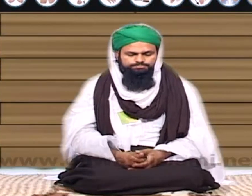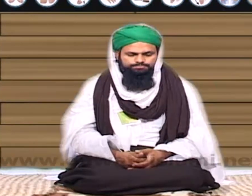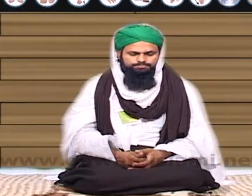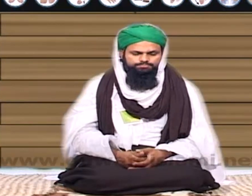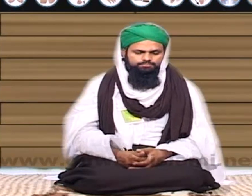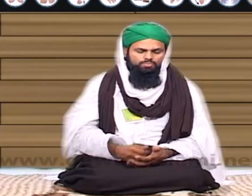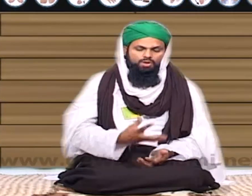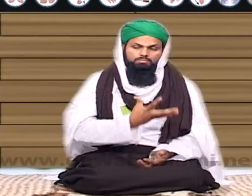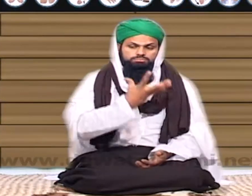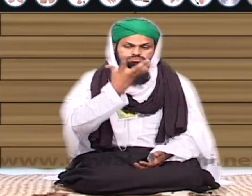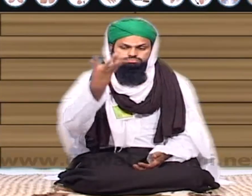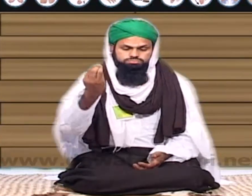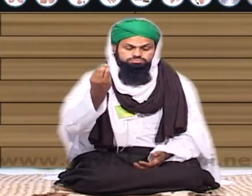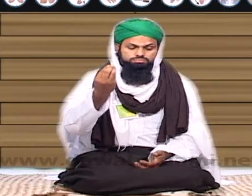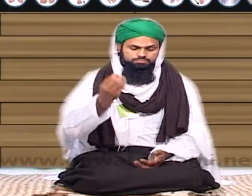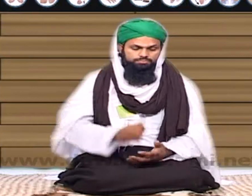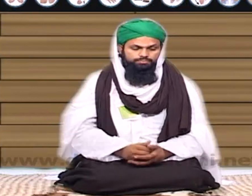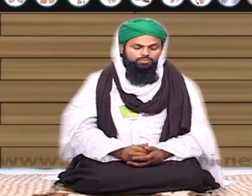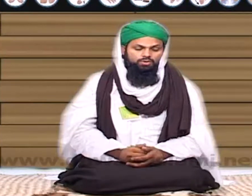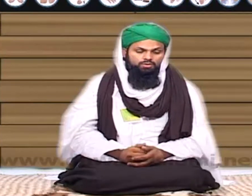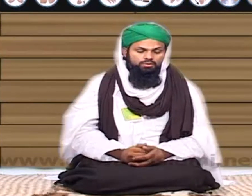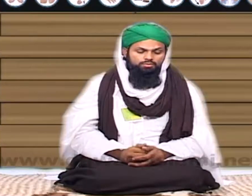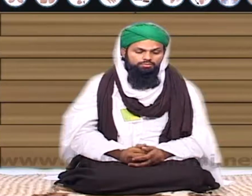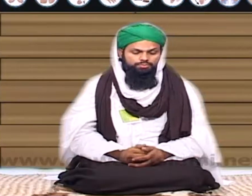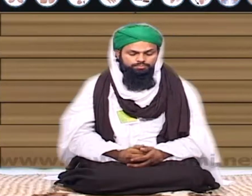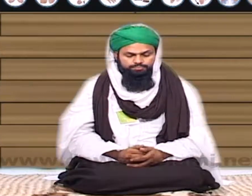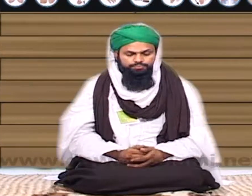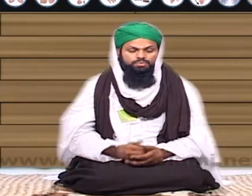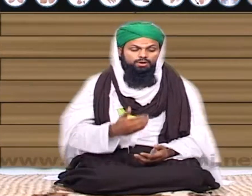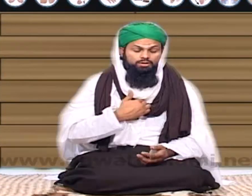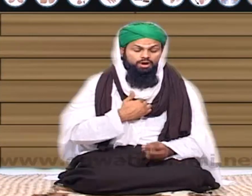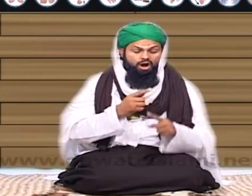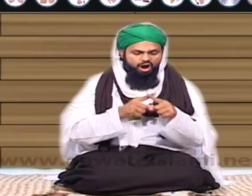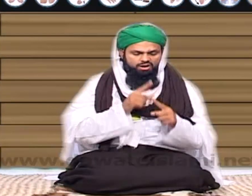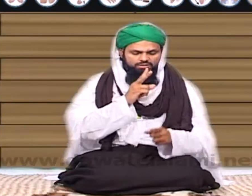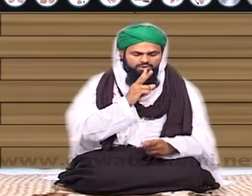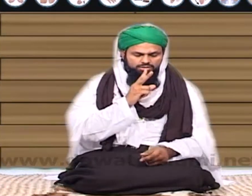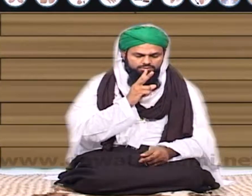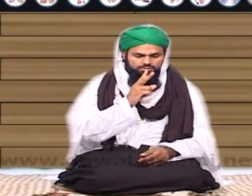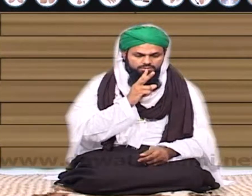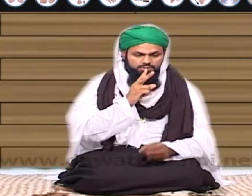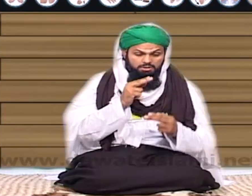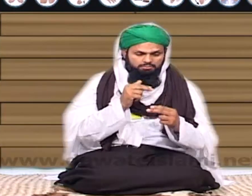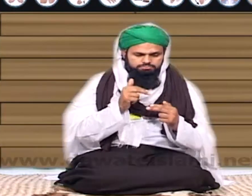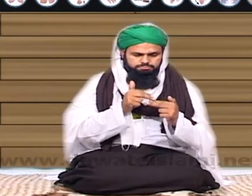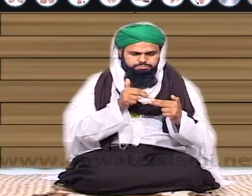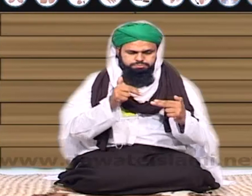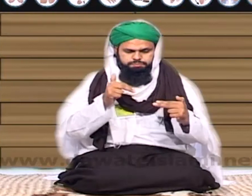طرح بات پہنچانی ضرور ہے. اور پھر ستم والا ستم یہ ہوتا ہے کہ بات کو پھر مزید